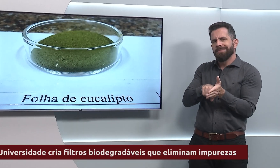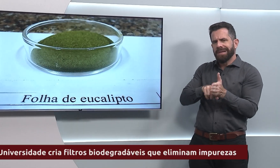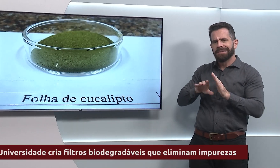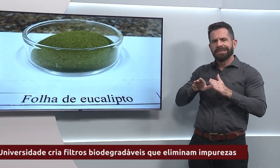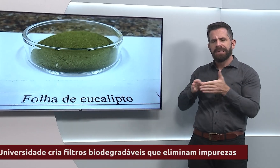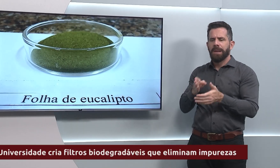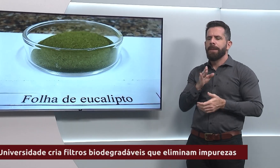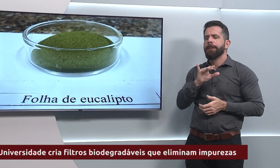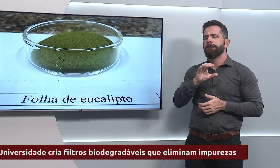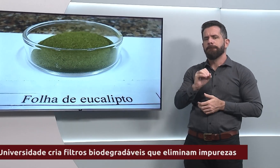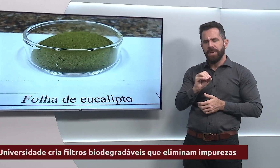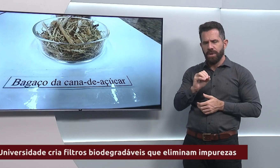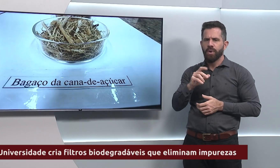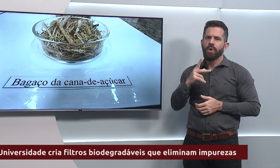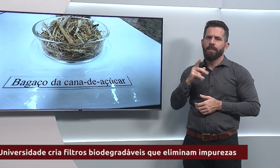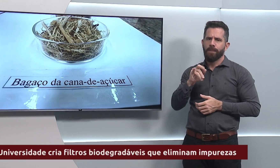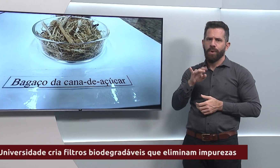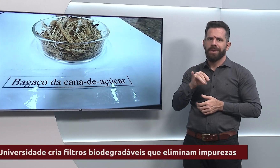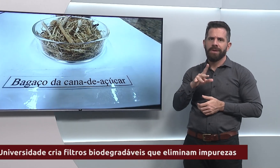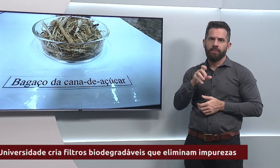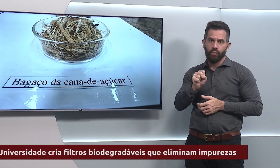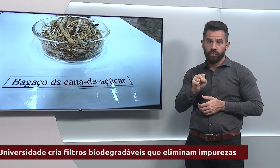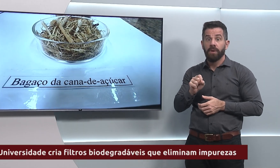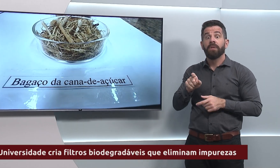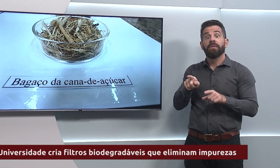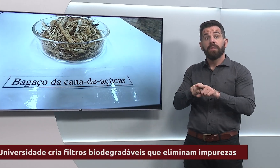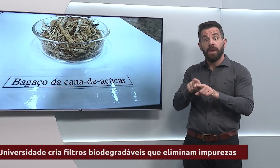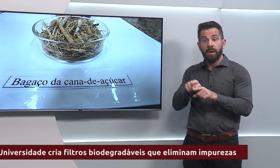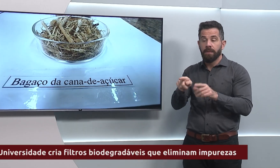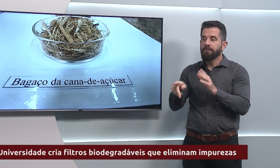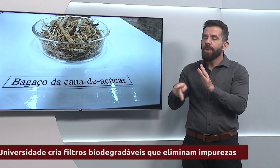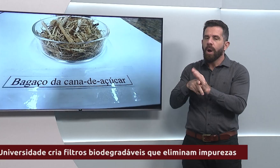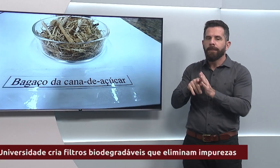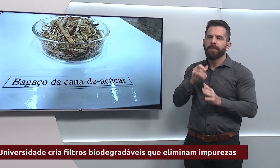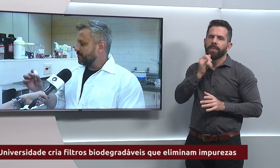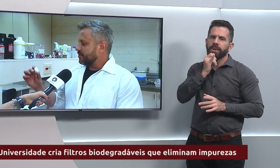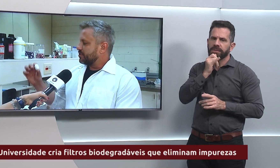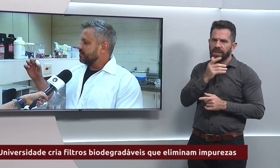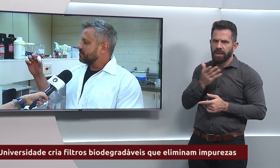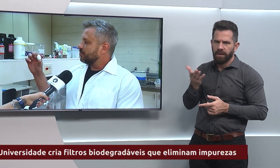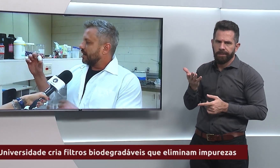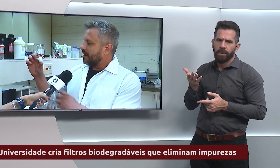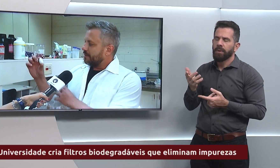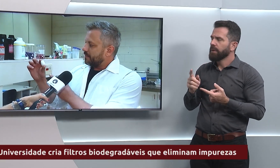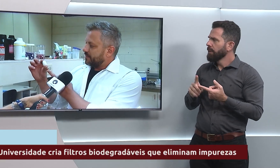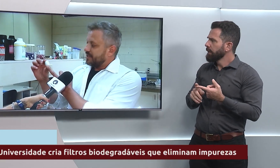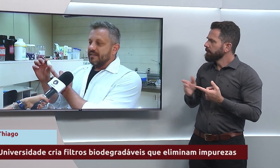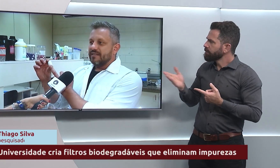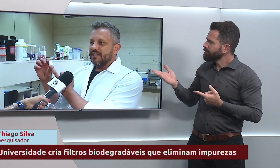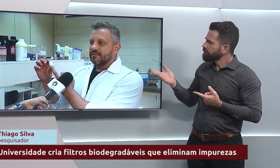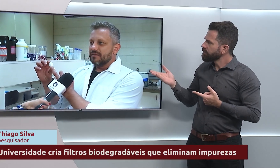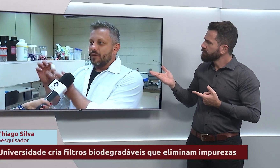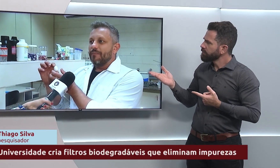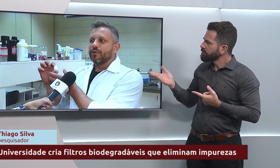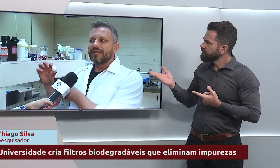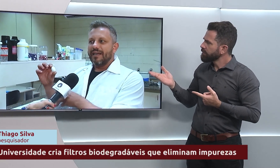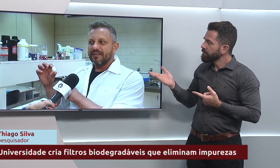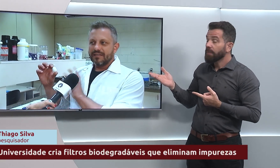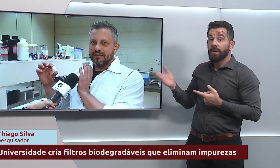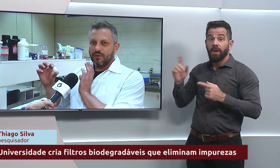São moléculas muito grandes de origem natural. No caso, a gente tem um exemplo que utilizou a psericina, que é uma proteína do casulo